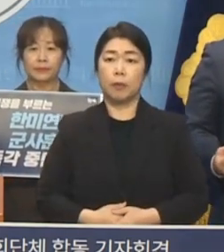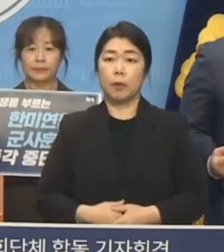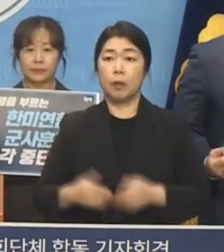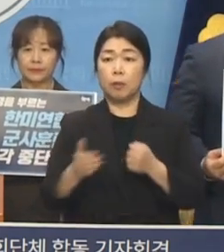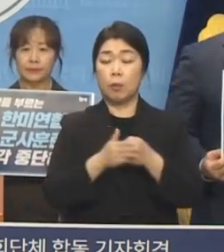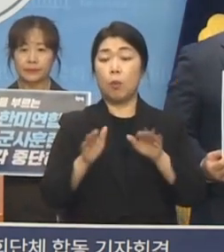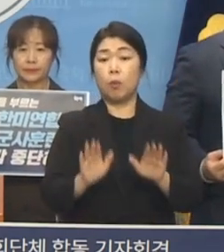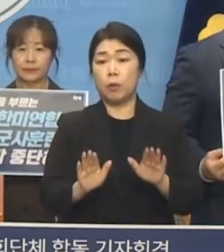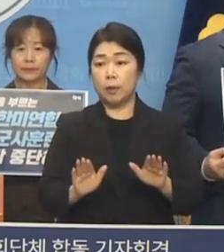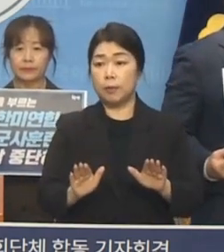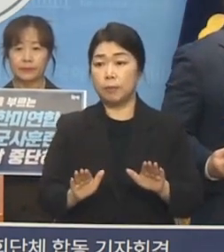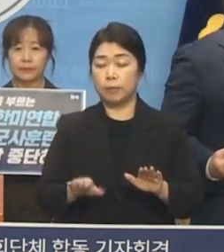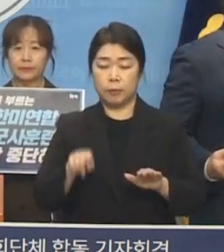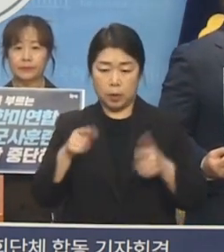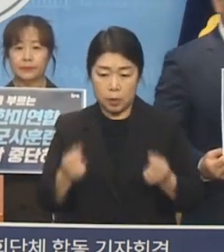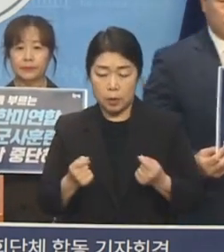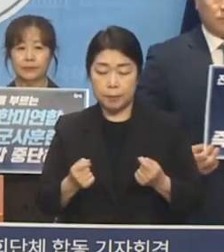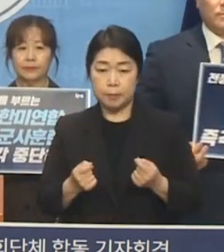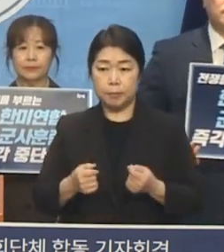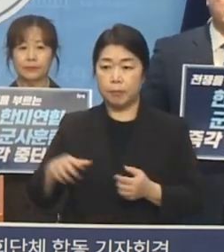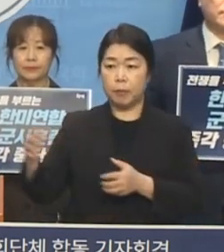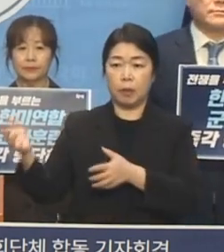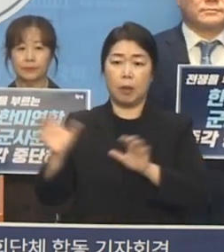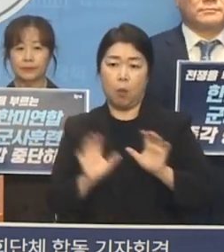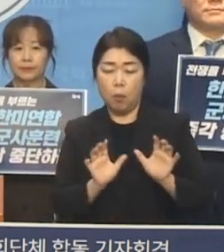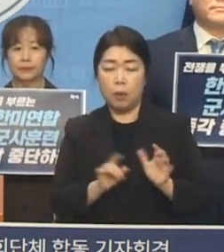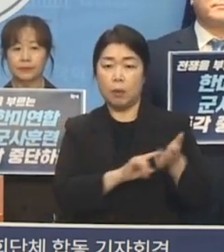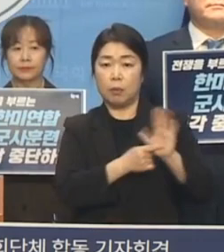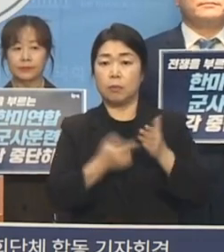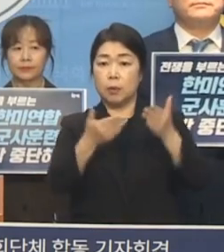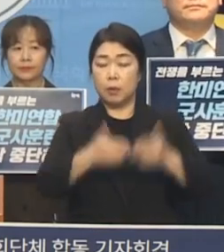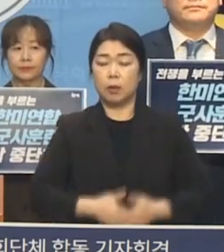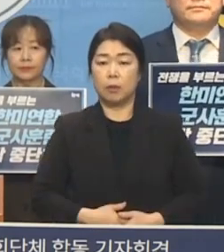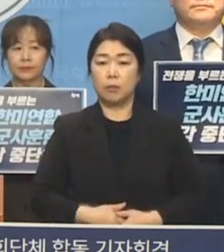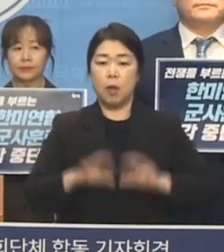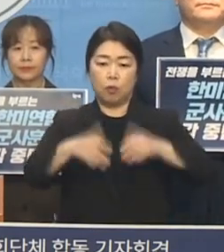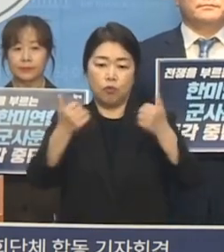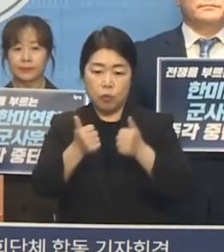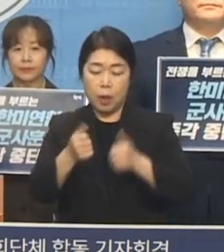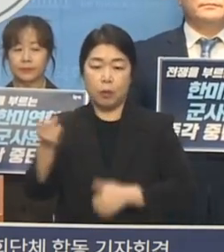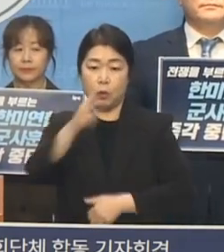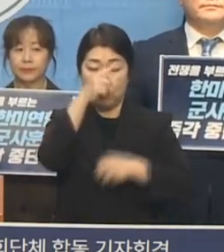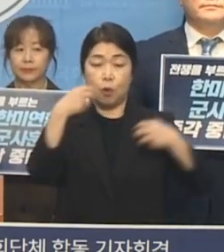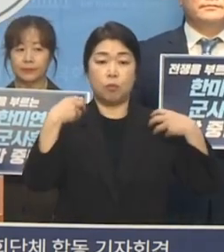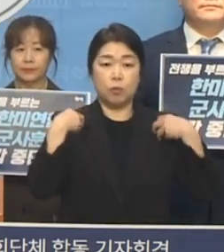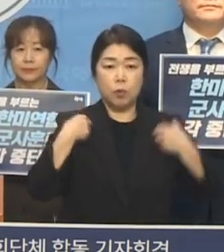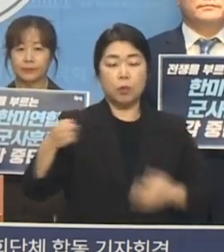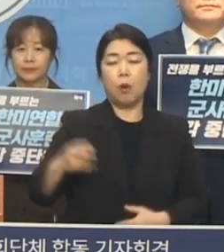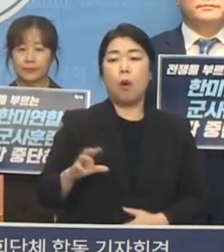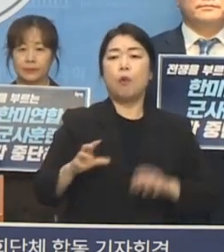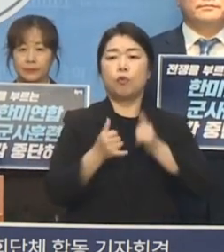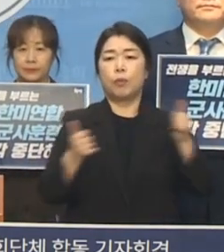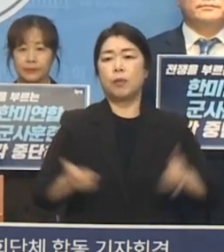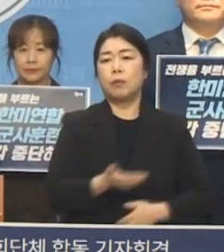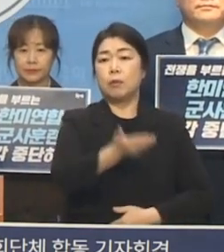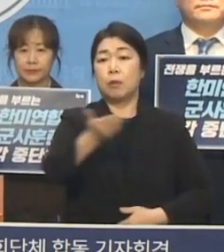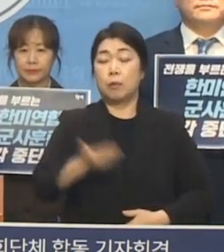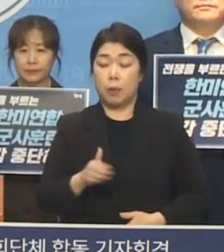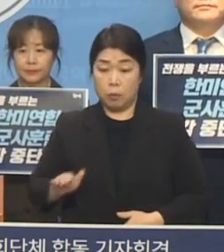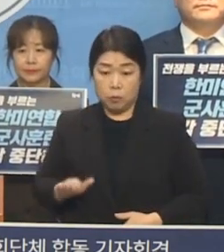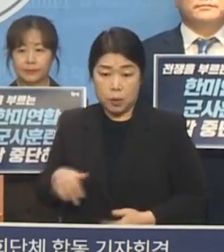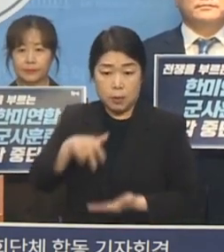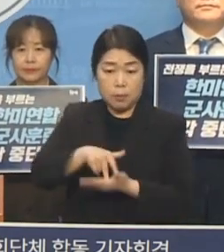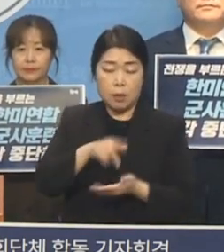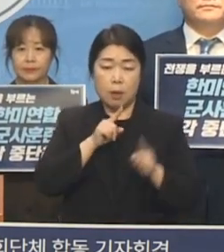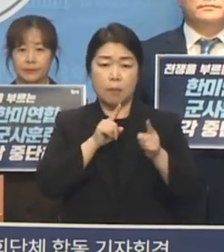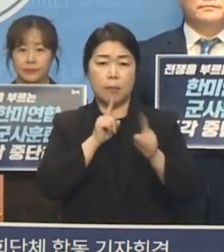오늘 이렇게 기자회견을 갖고 국회에 또 정부에 그리고 국민들에게 저희들의 입장을